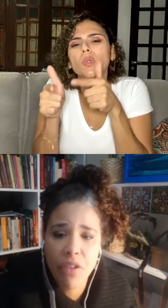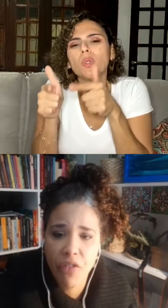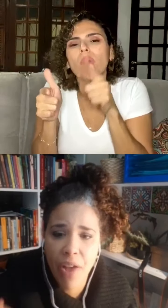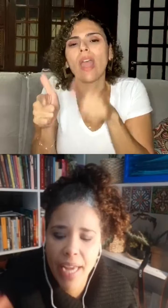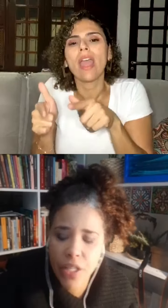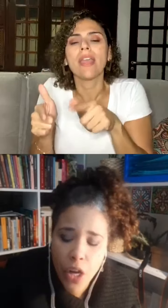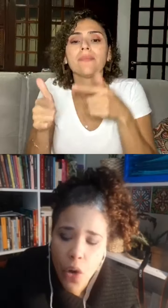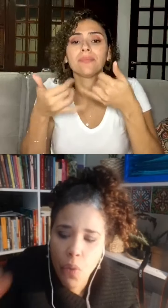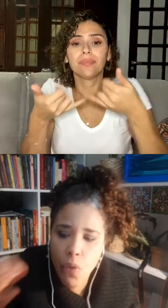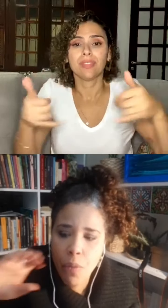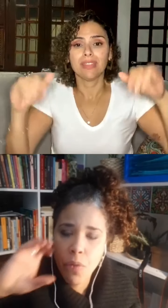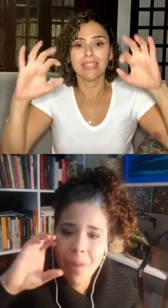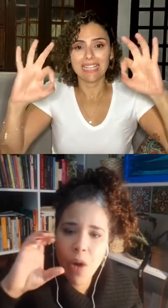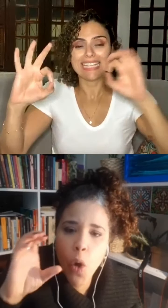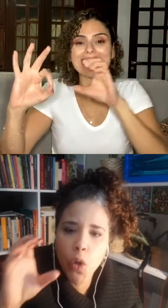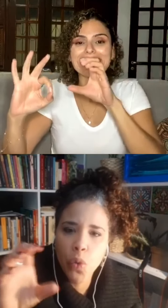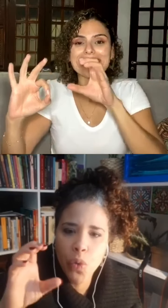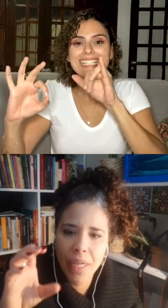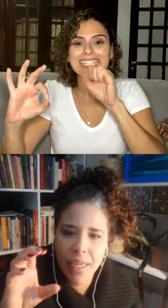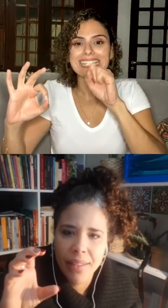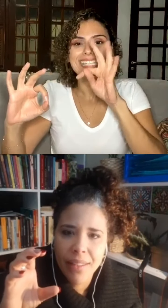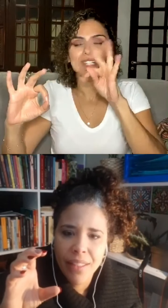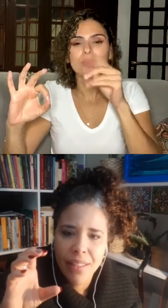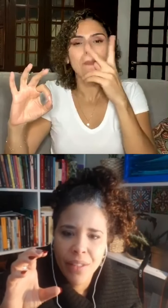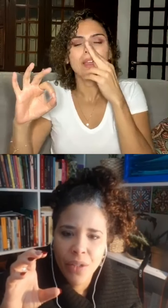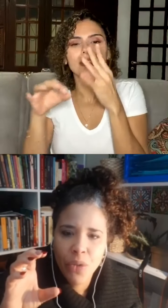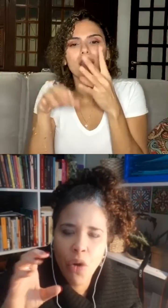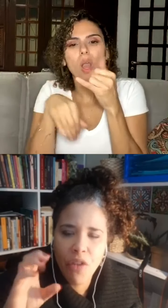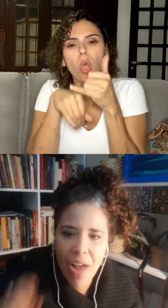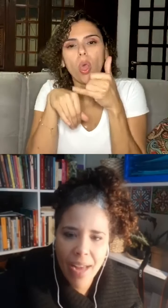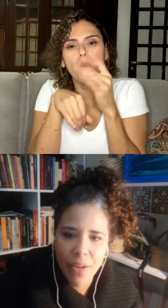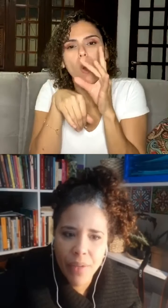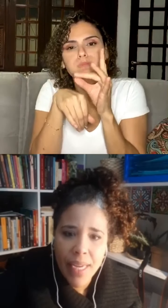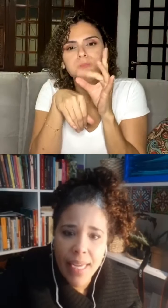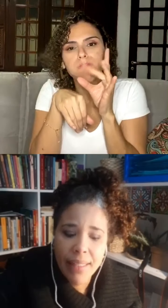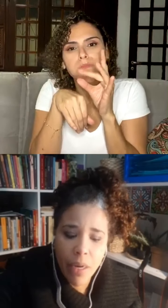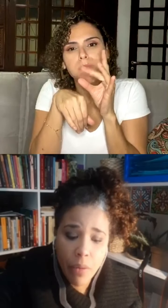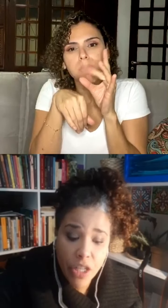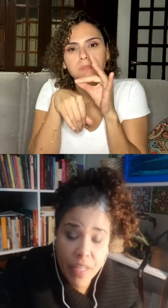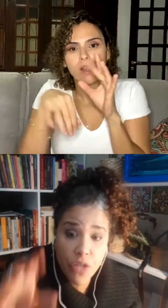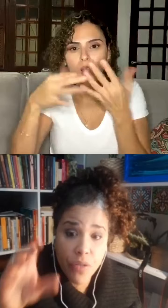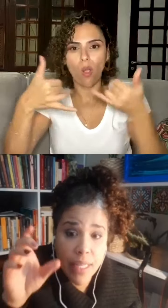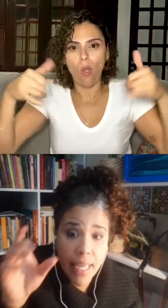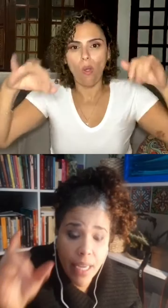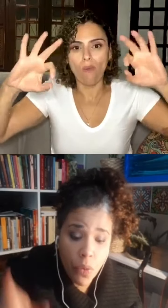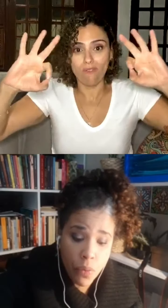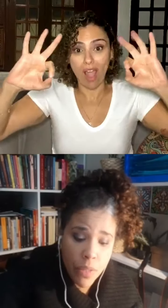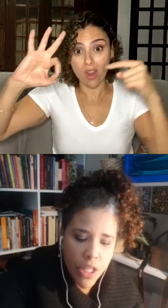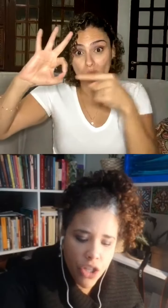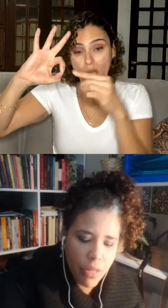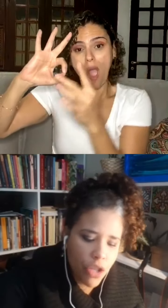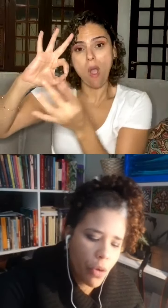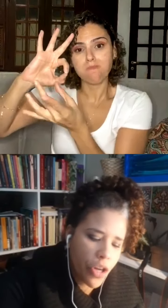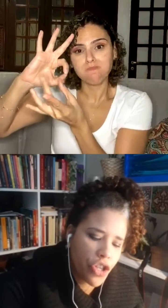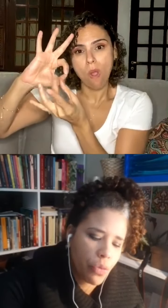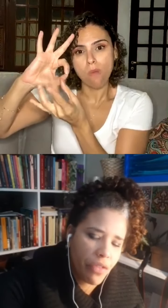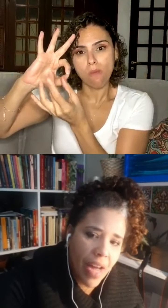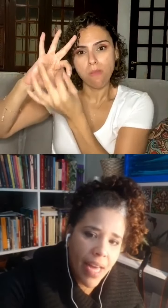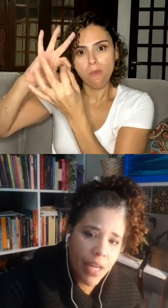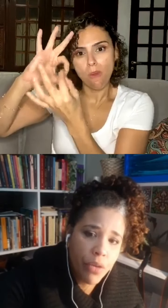que faz uma gordura no ovário. Então, às vezes você tem um cisto desmoide